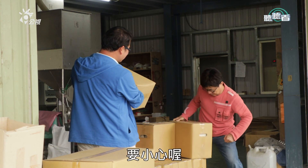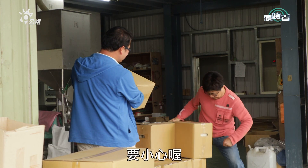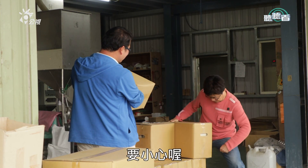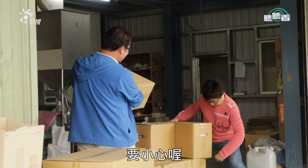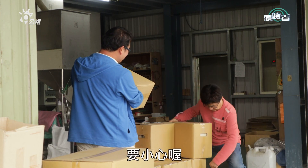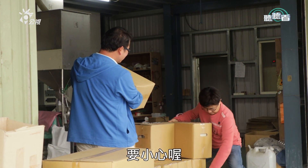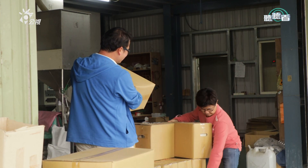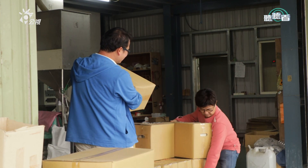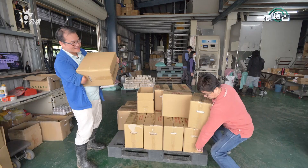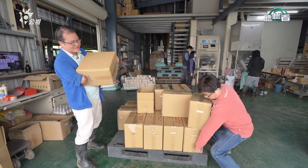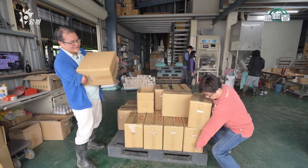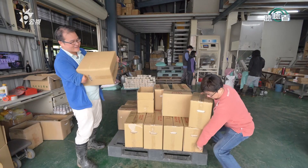心哦。